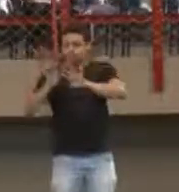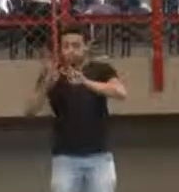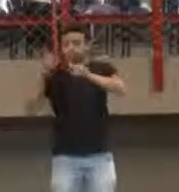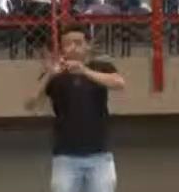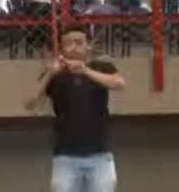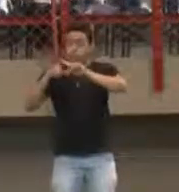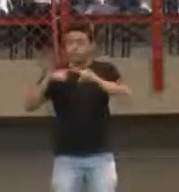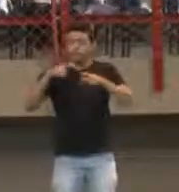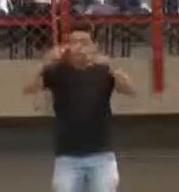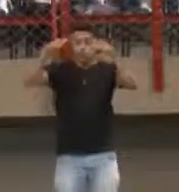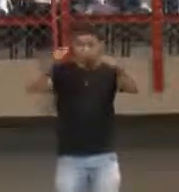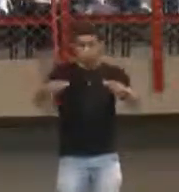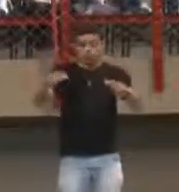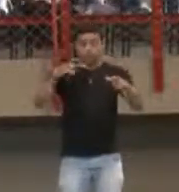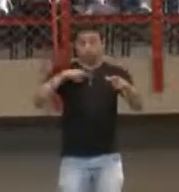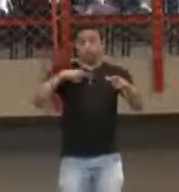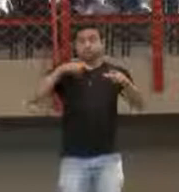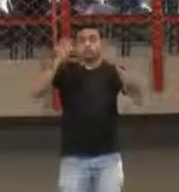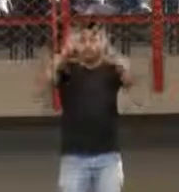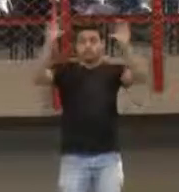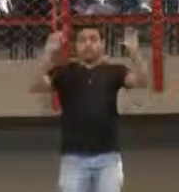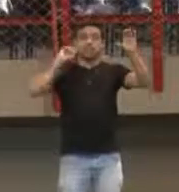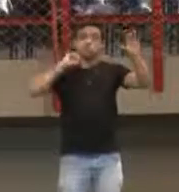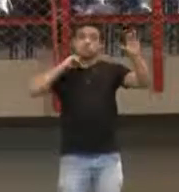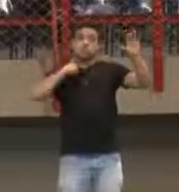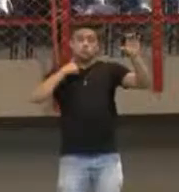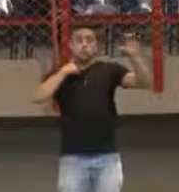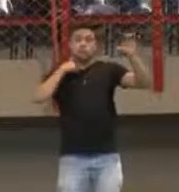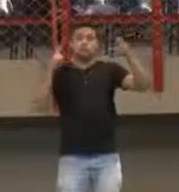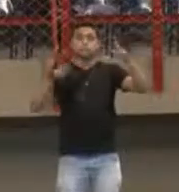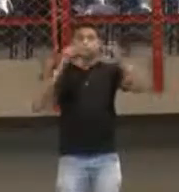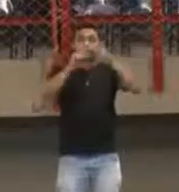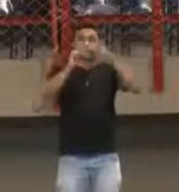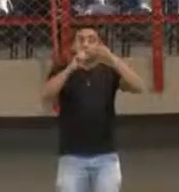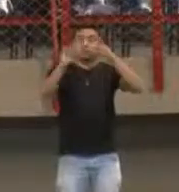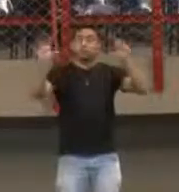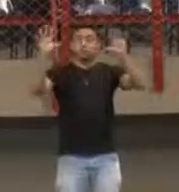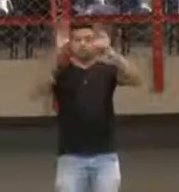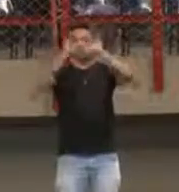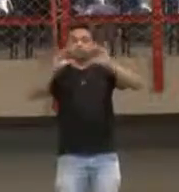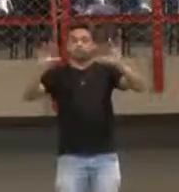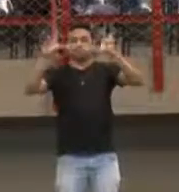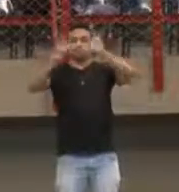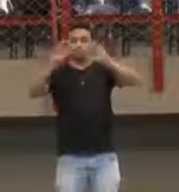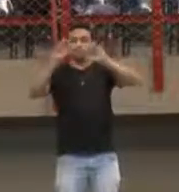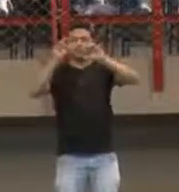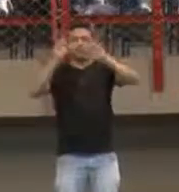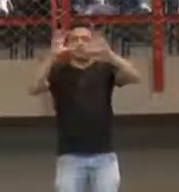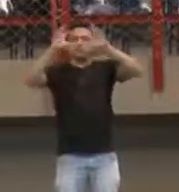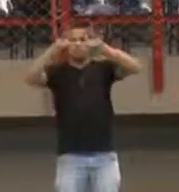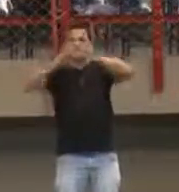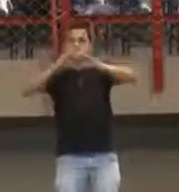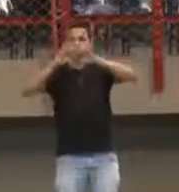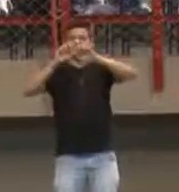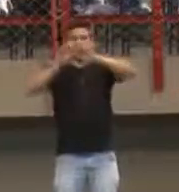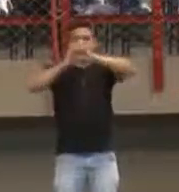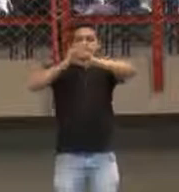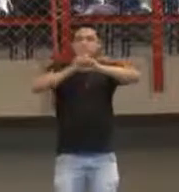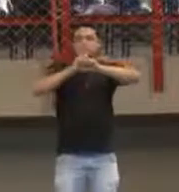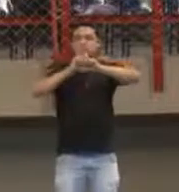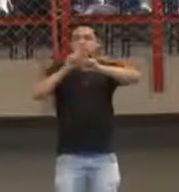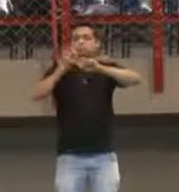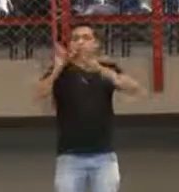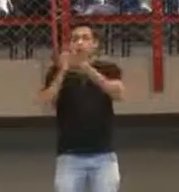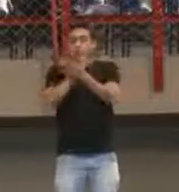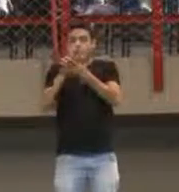que há uma grande poluição atmosférica e o nevoeiro ali presente. Aí fica aquela fumaça densa, preta, e em